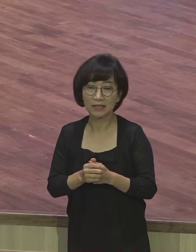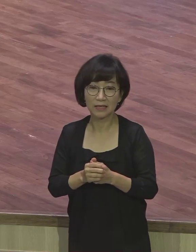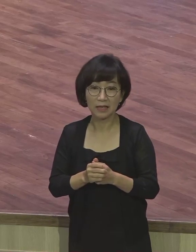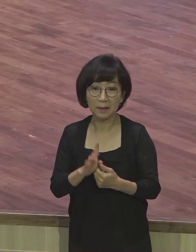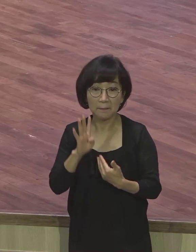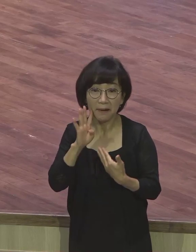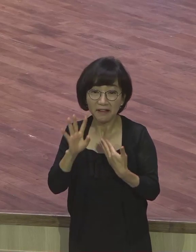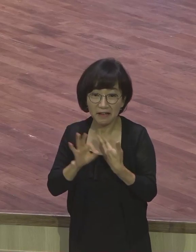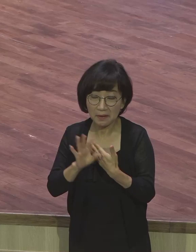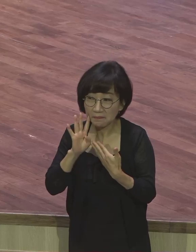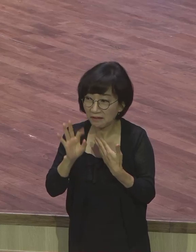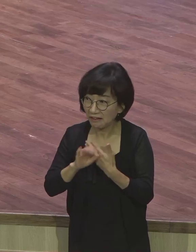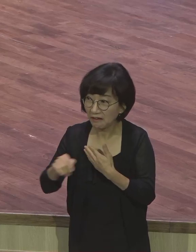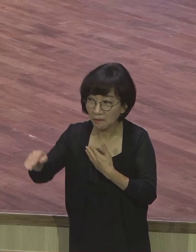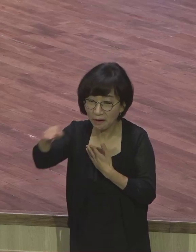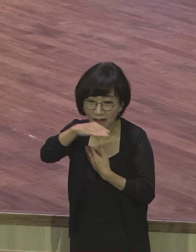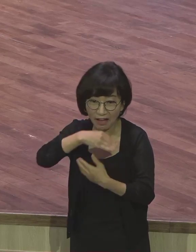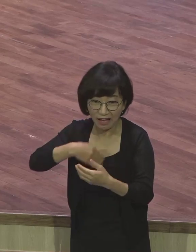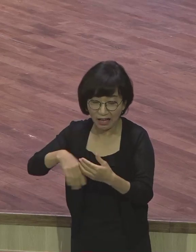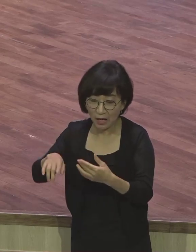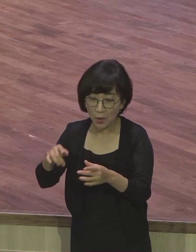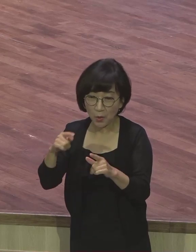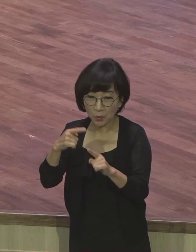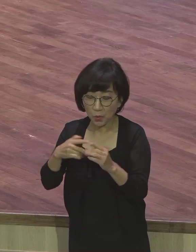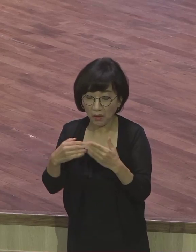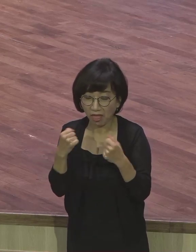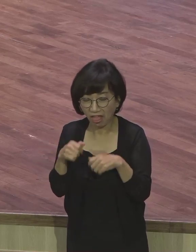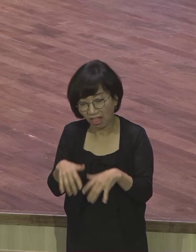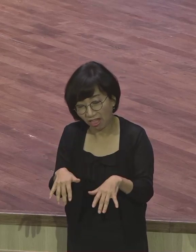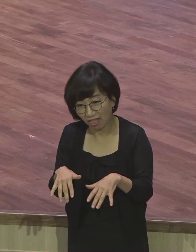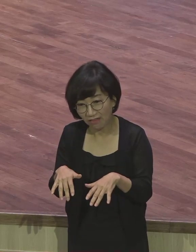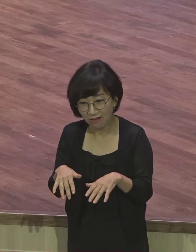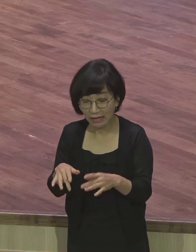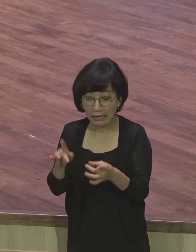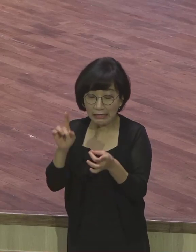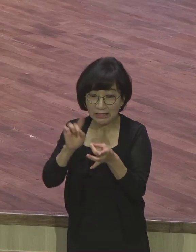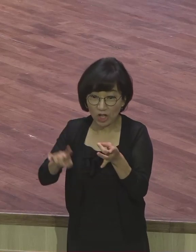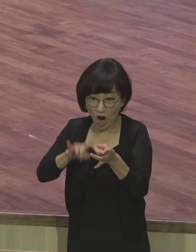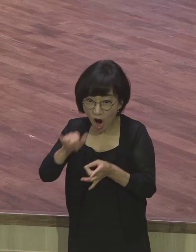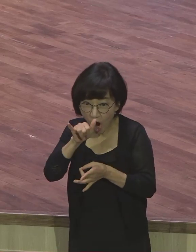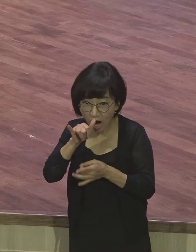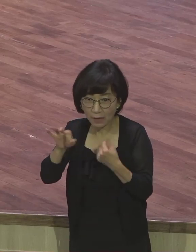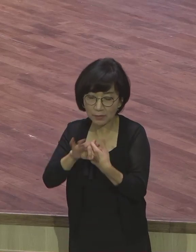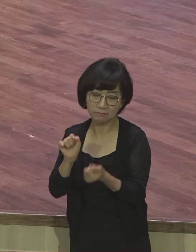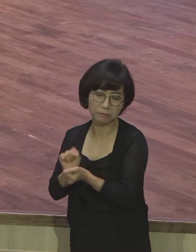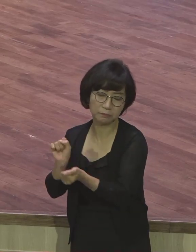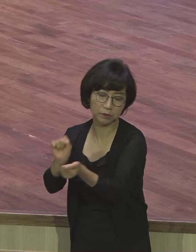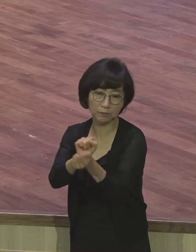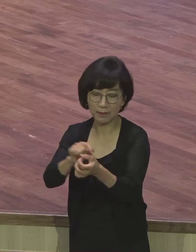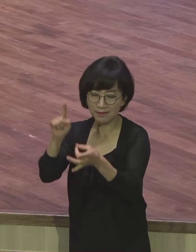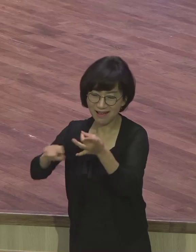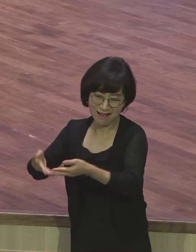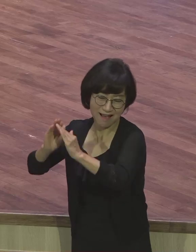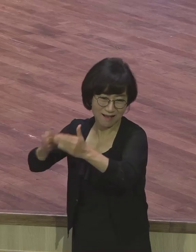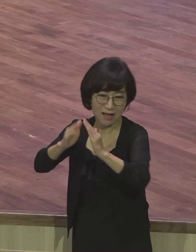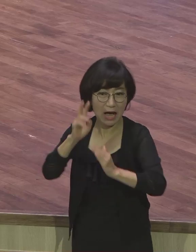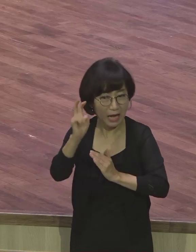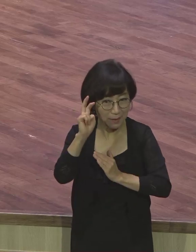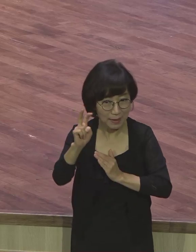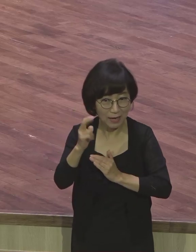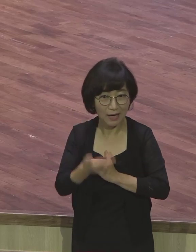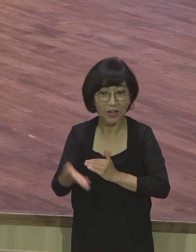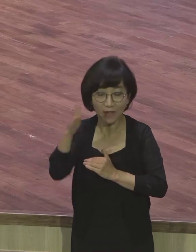다 절간 영향을 받는 거예요. 이 교회가 섰기 때문에 교회는 이 지역 복음을 해서 그야말로 복음의